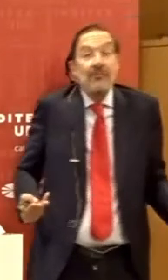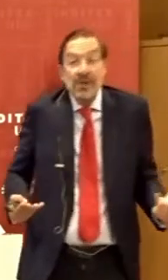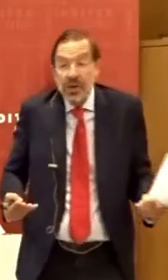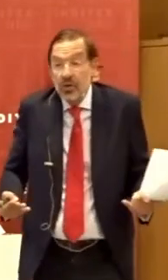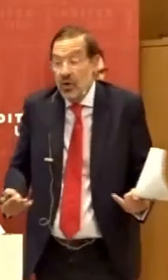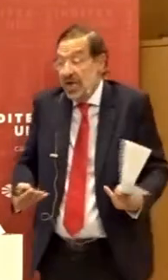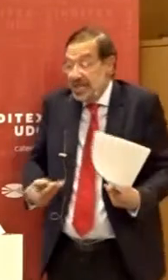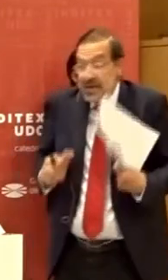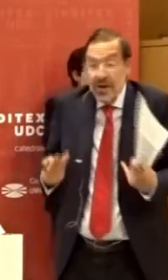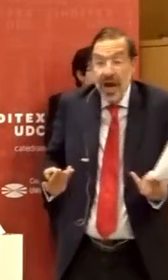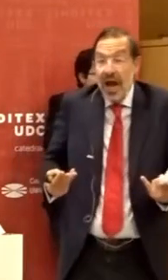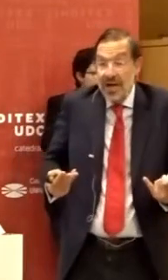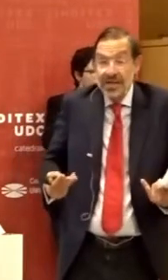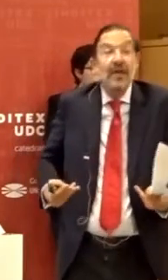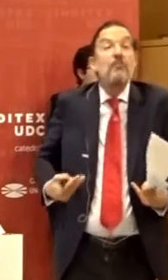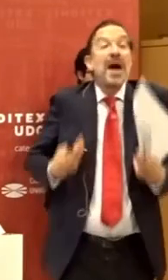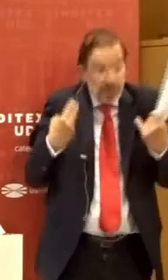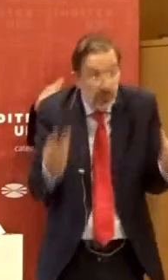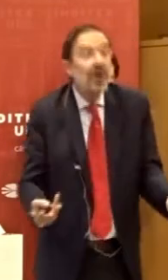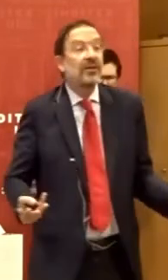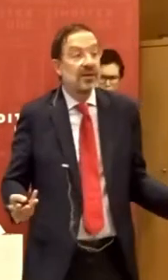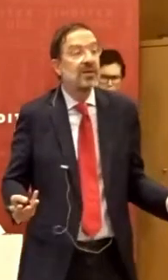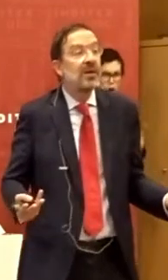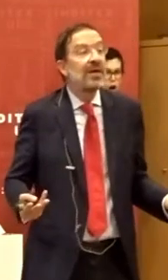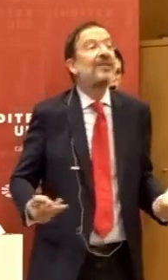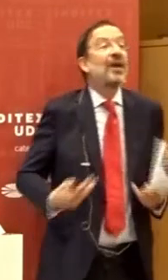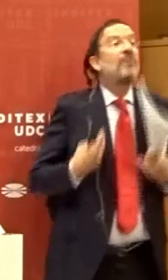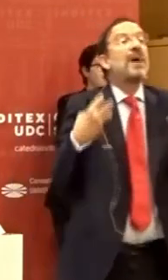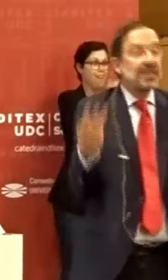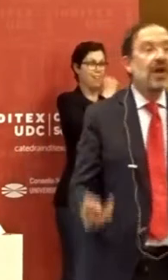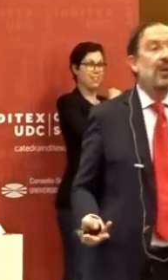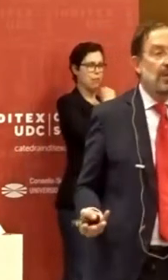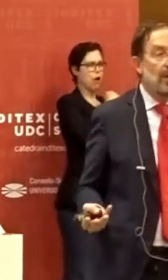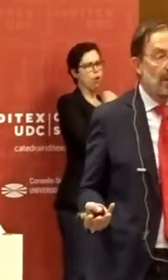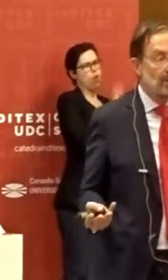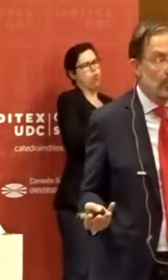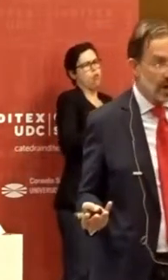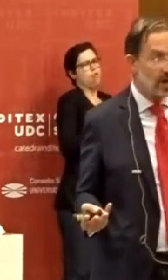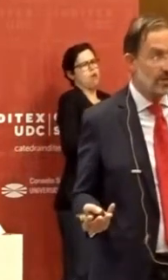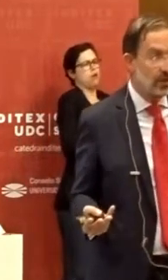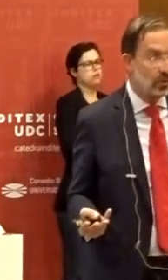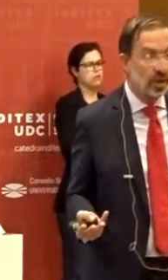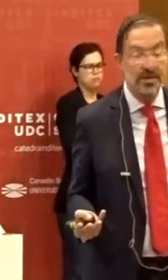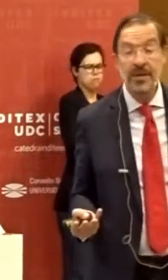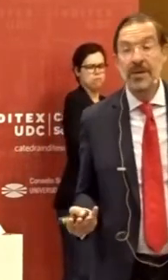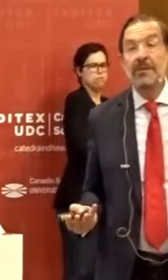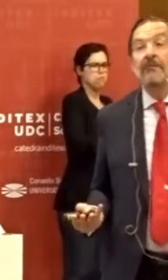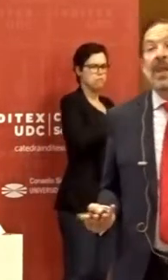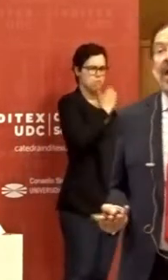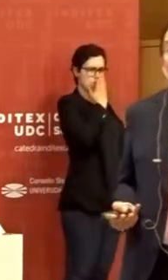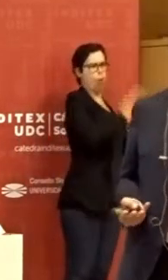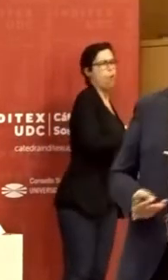dificultades que han vivido les llevan a ser más fuertes y tener más capacidad para superar las dificultades.